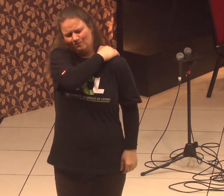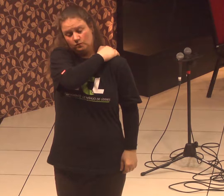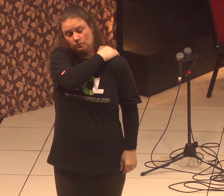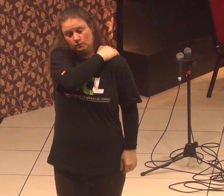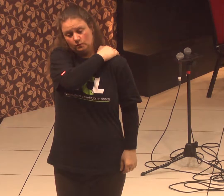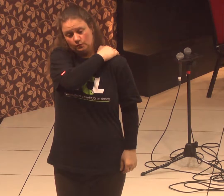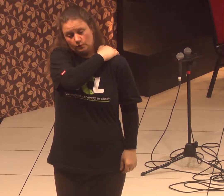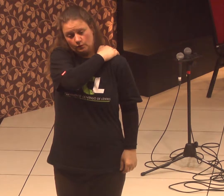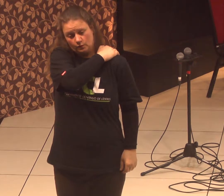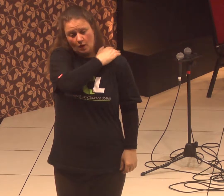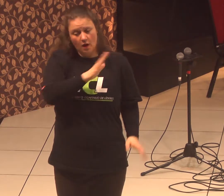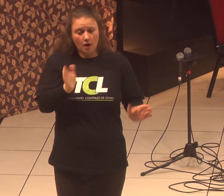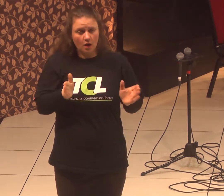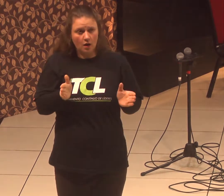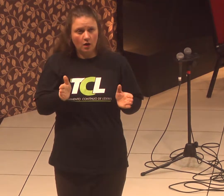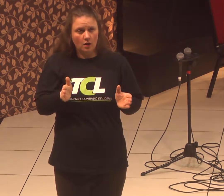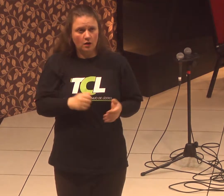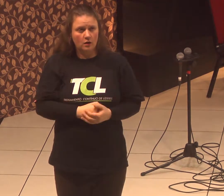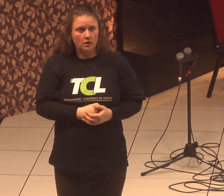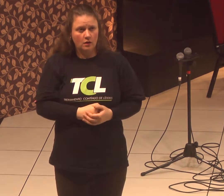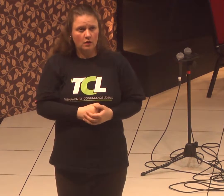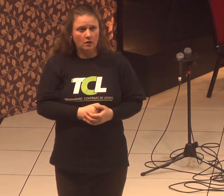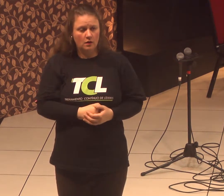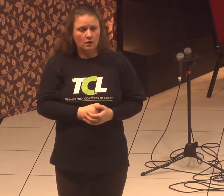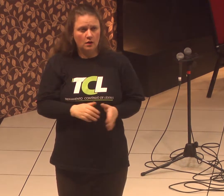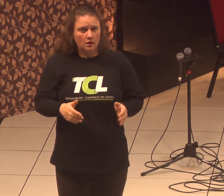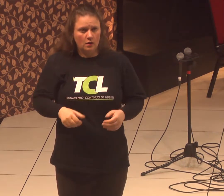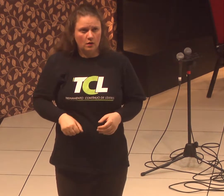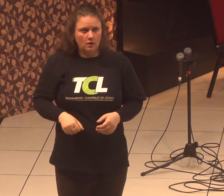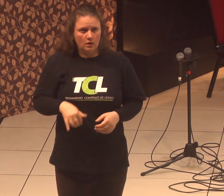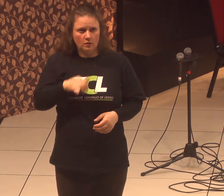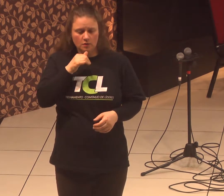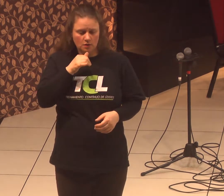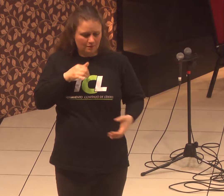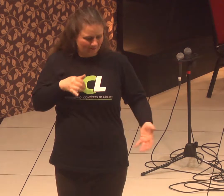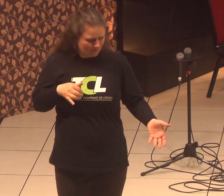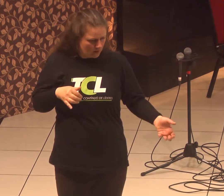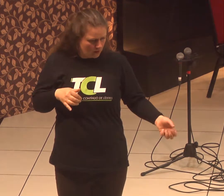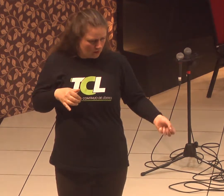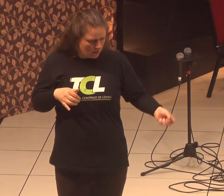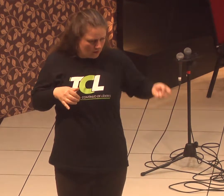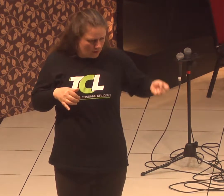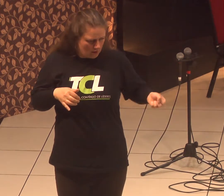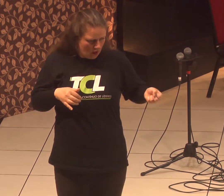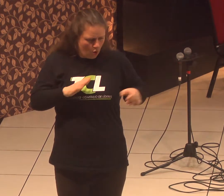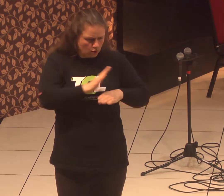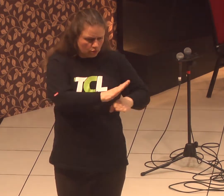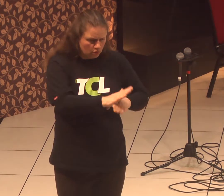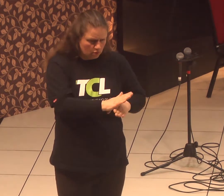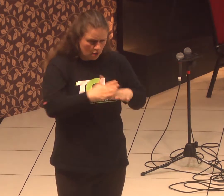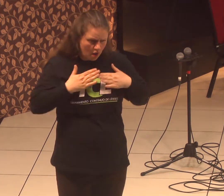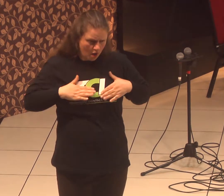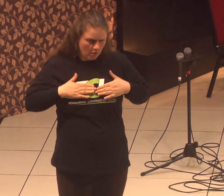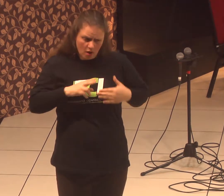Vou lançar aqui um desafio. Mexa um pouco o teu ombro. Eu ajudo. Eu ajudo. Eu dei um comando. Eu falei